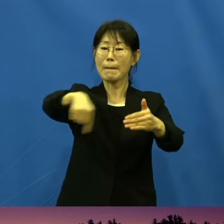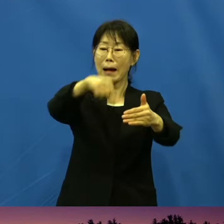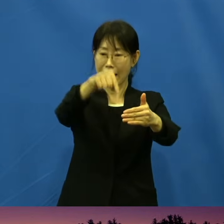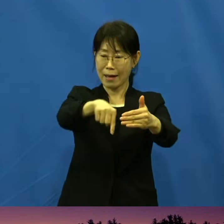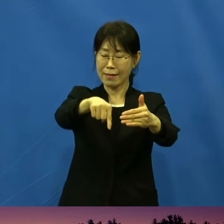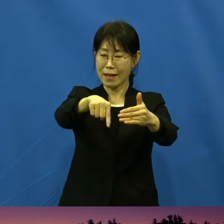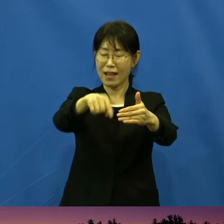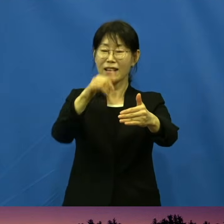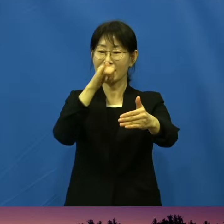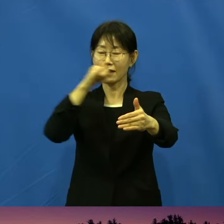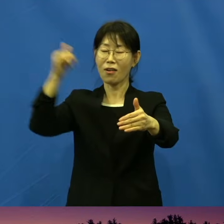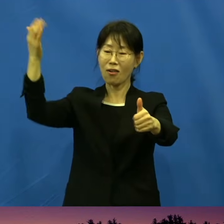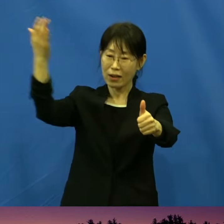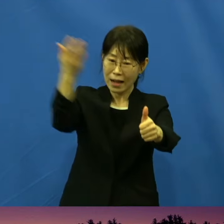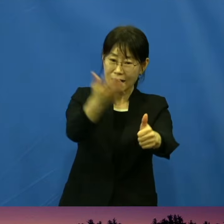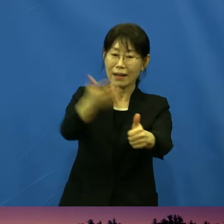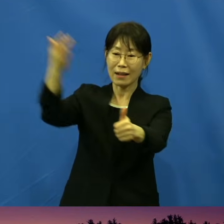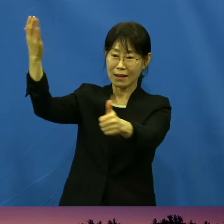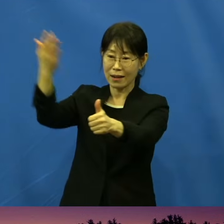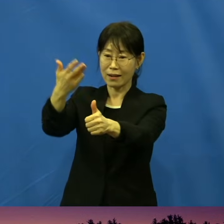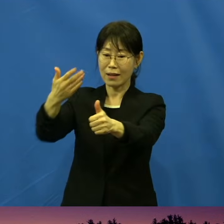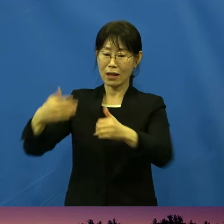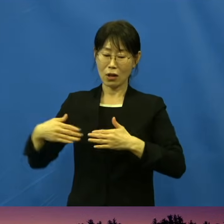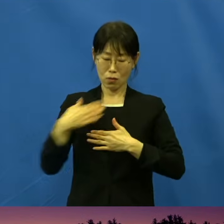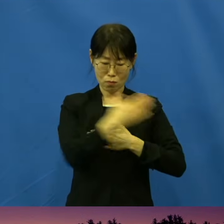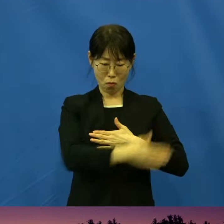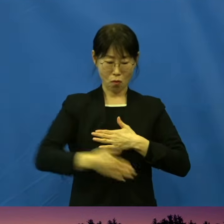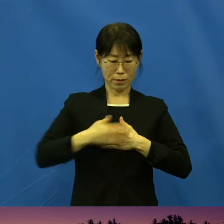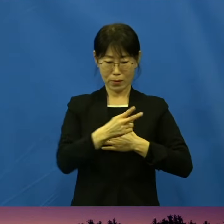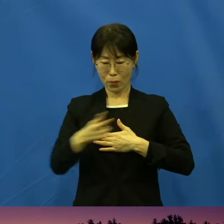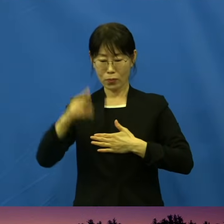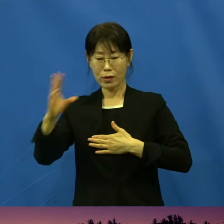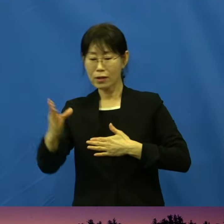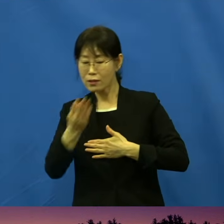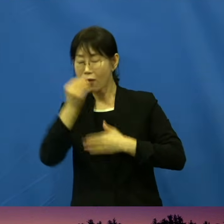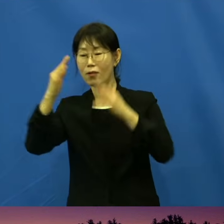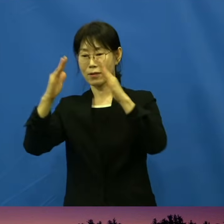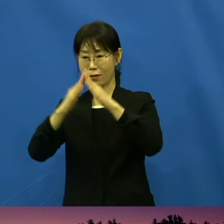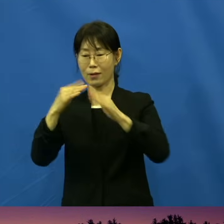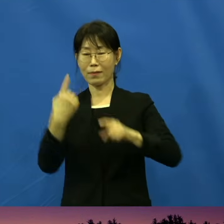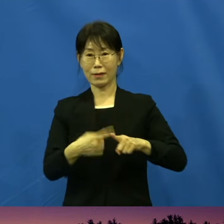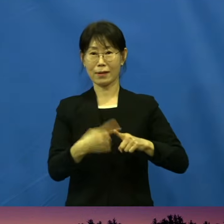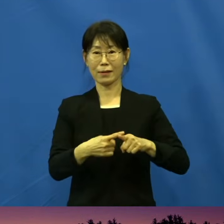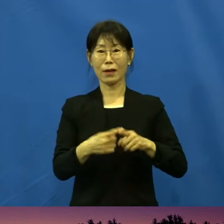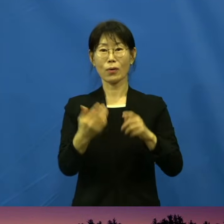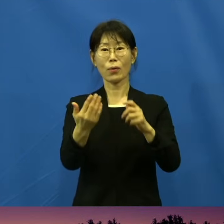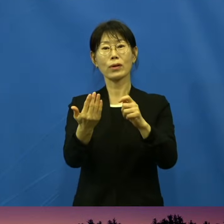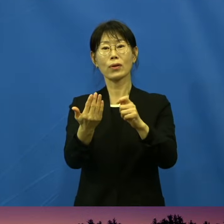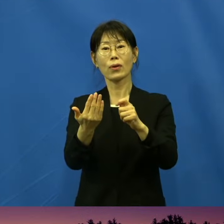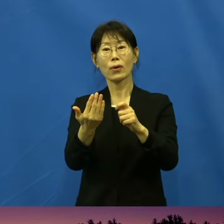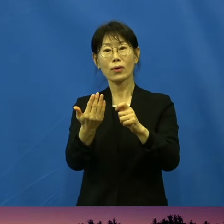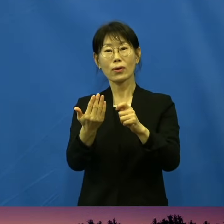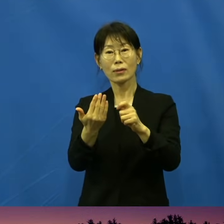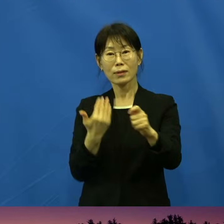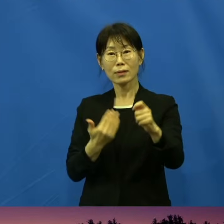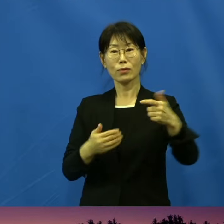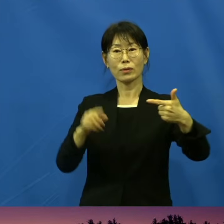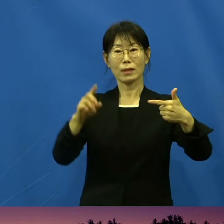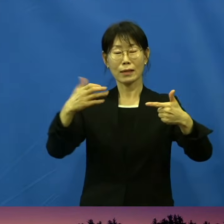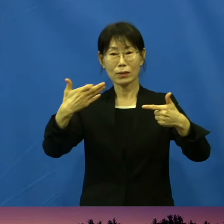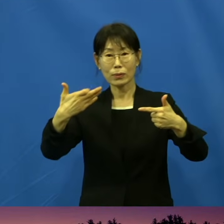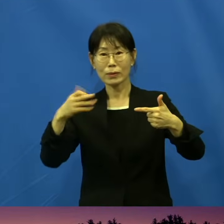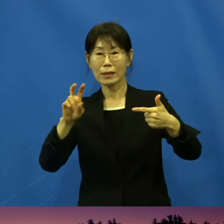안에 가신다. 우리 몸이 성전이에요. 그래서 고린도서 6장 19절 20절 보면 너희 몸은